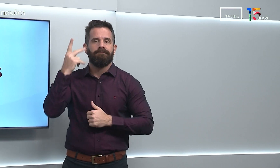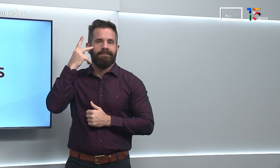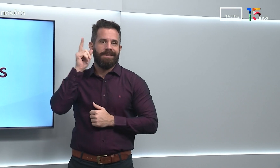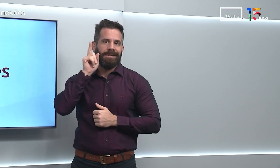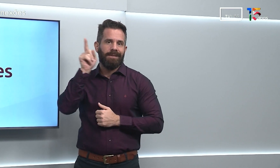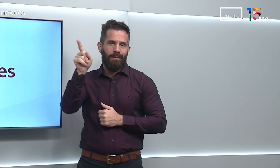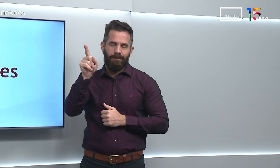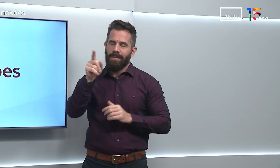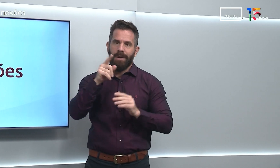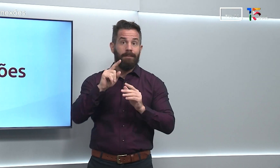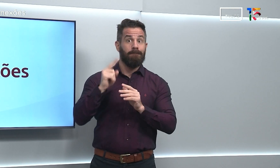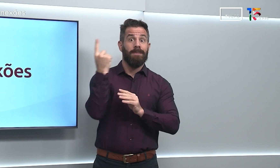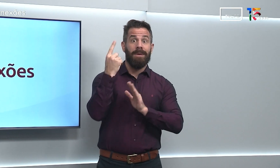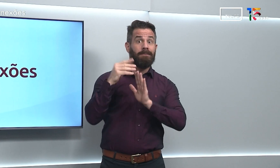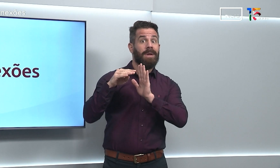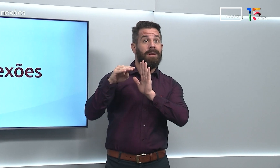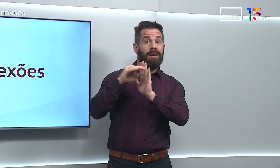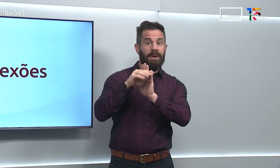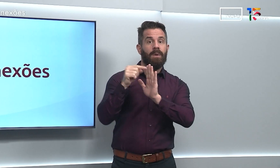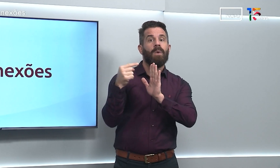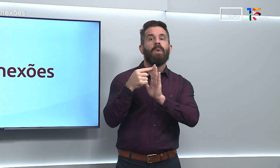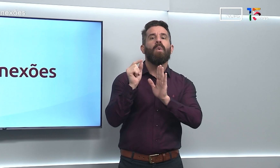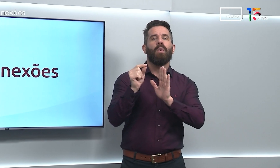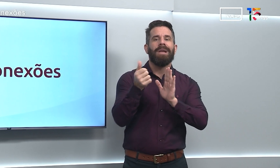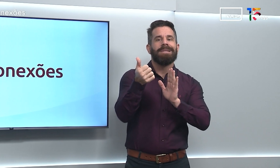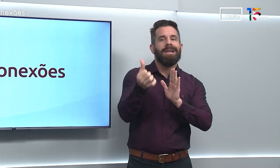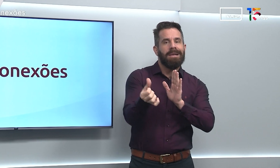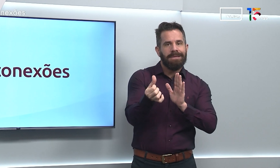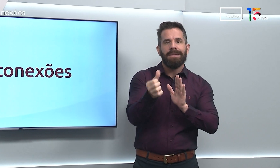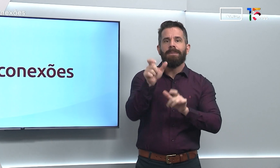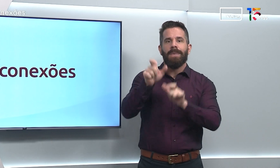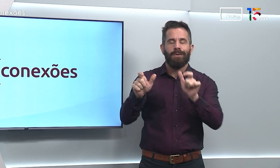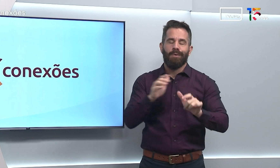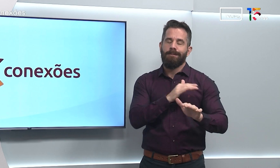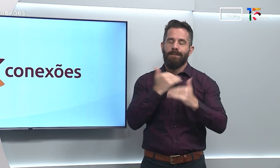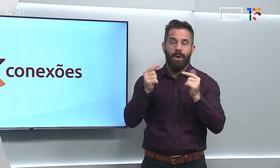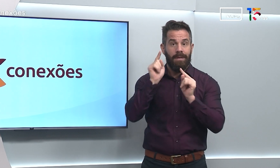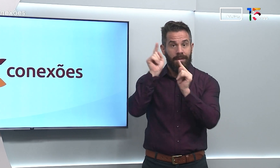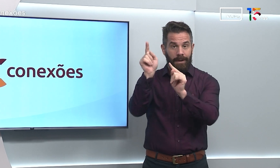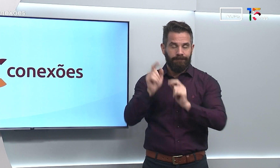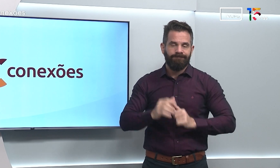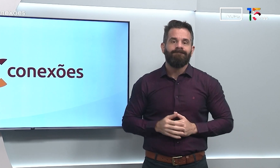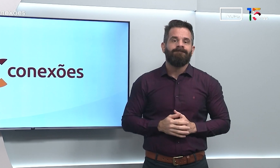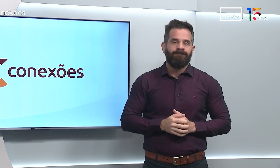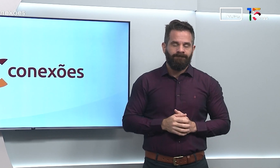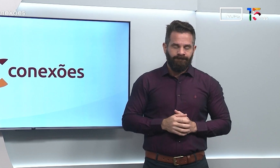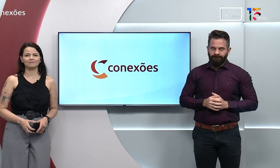a lista, respondendo por 16 assassinatos.